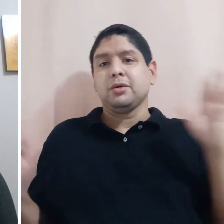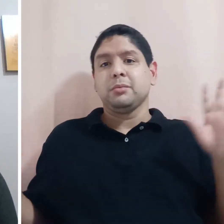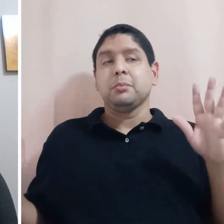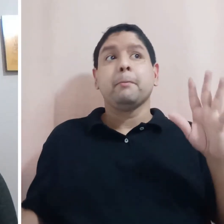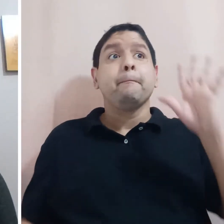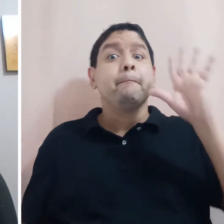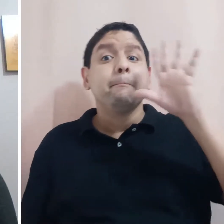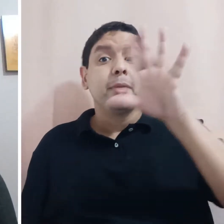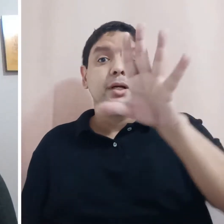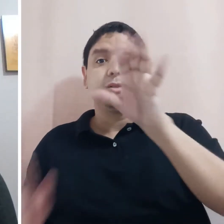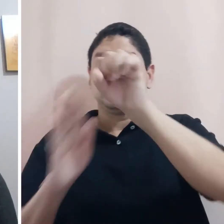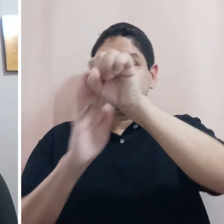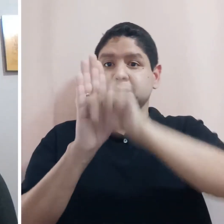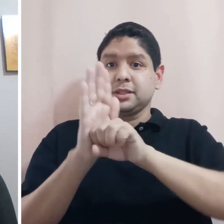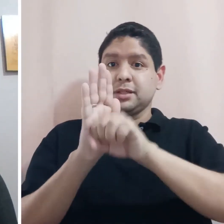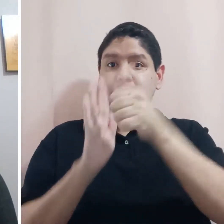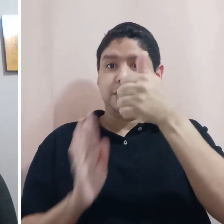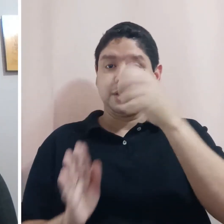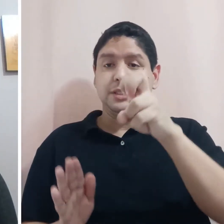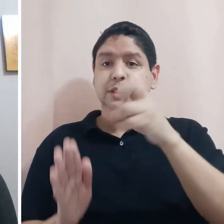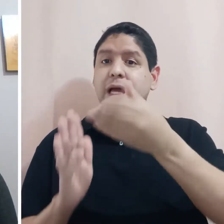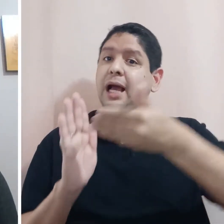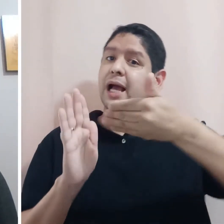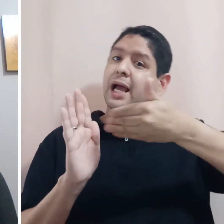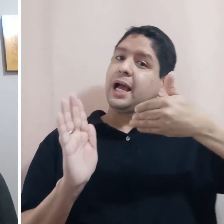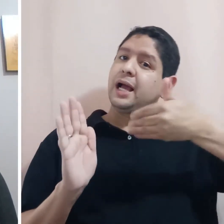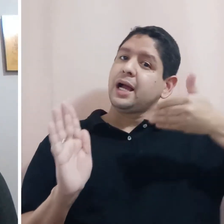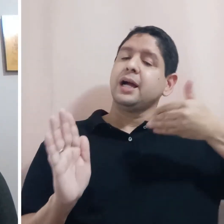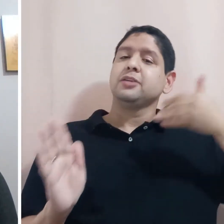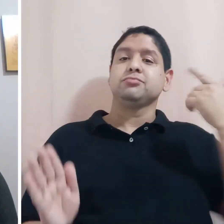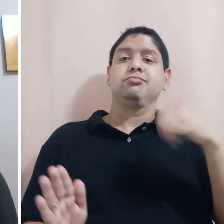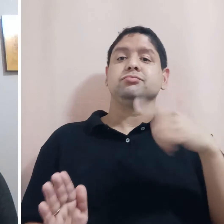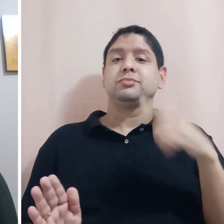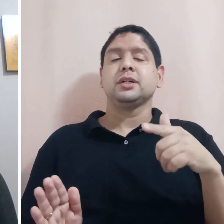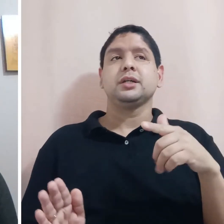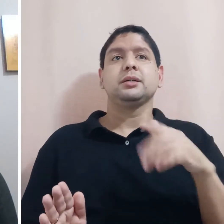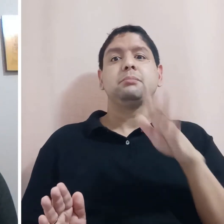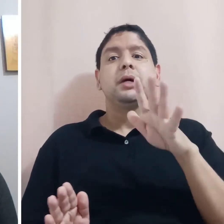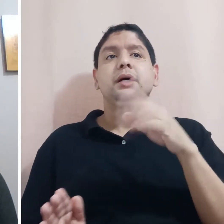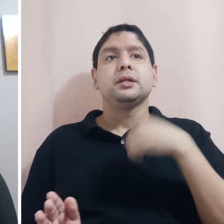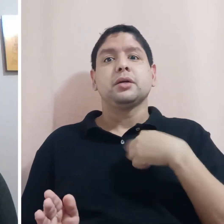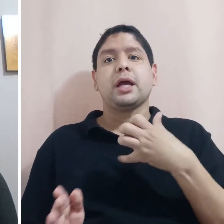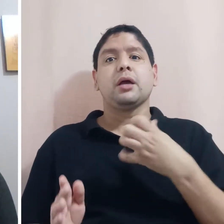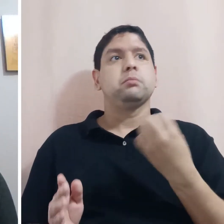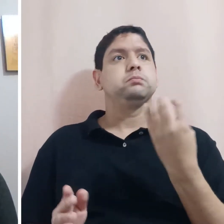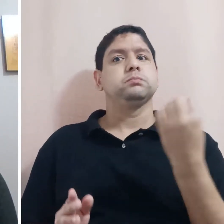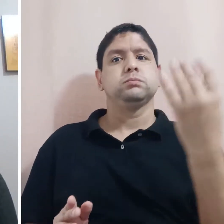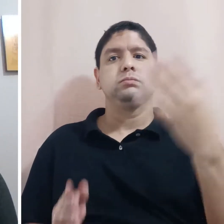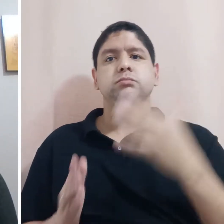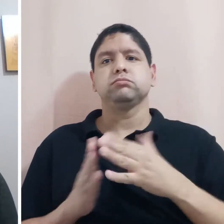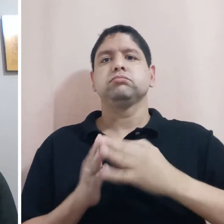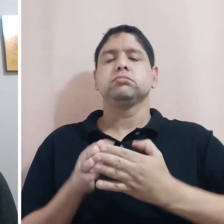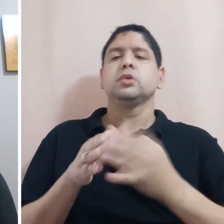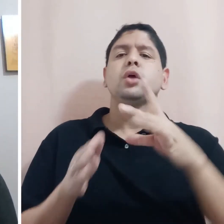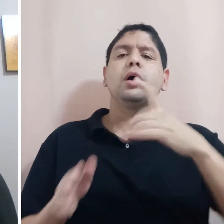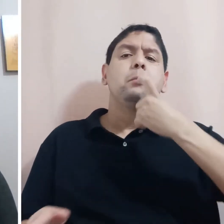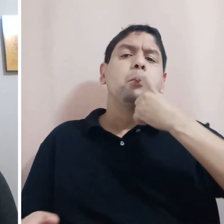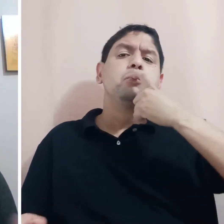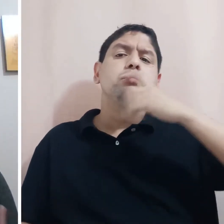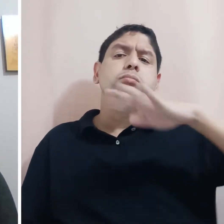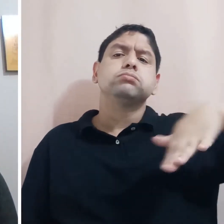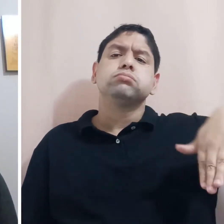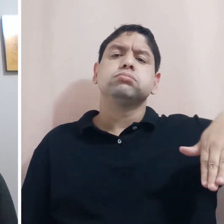feito pelos oceanos. Isso é algo comum, mas isso não era comum até o século XV. As navegações elas eram feitas